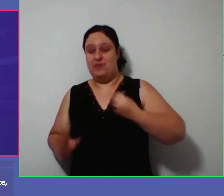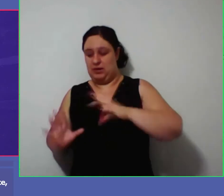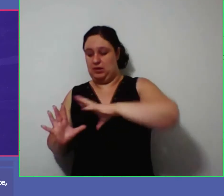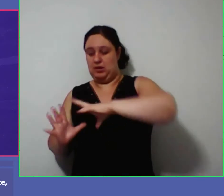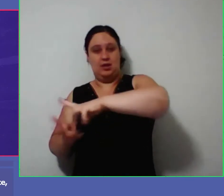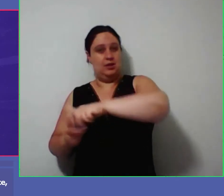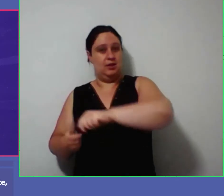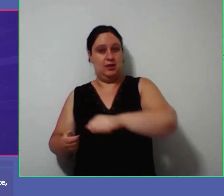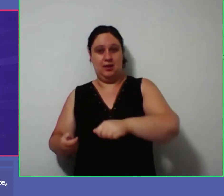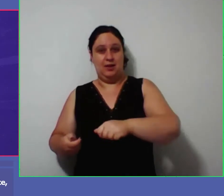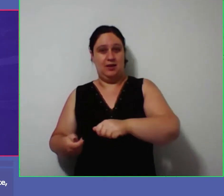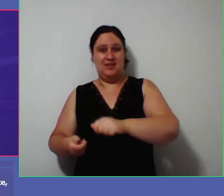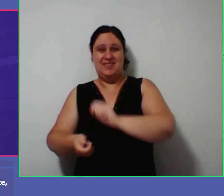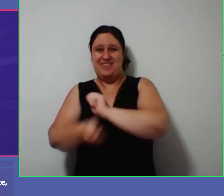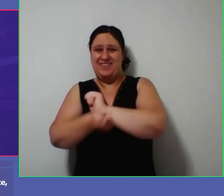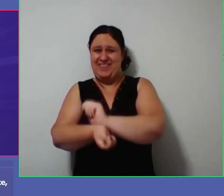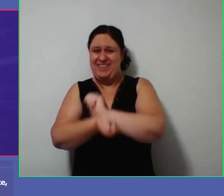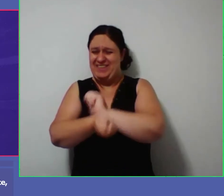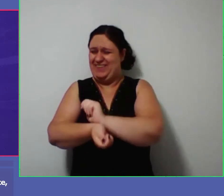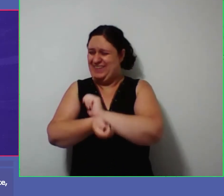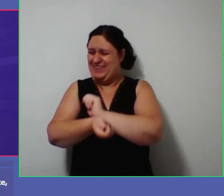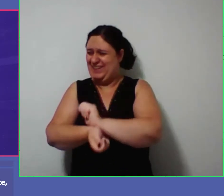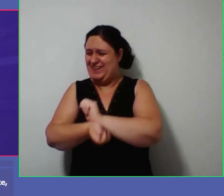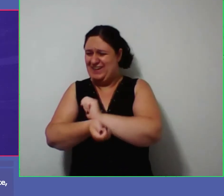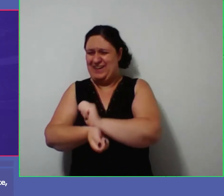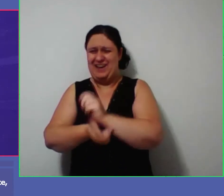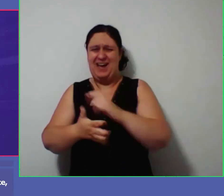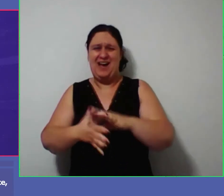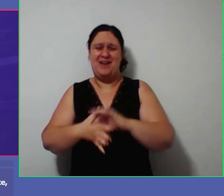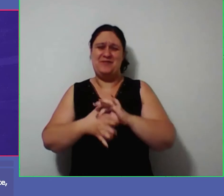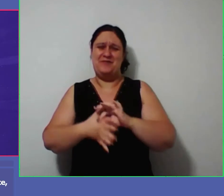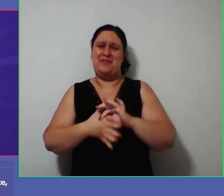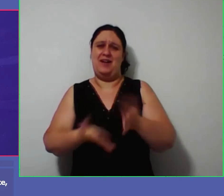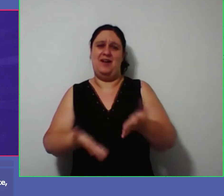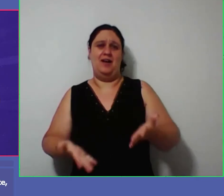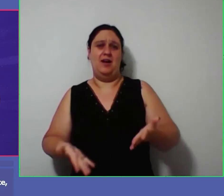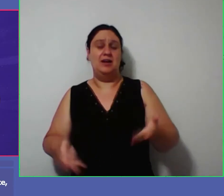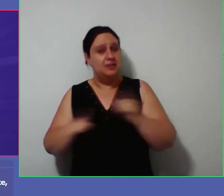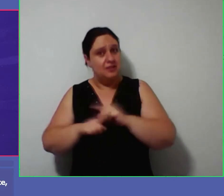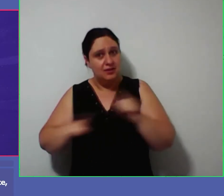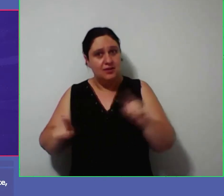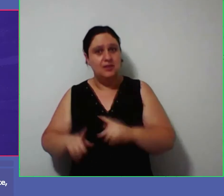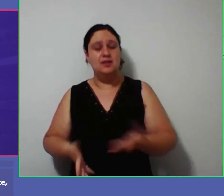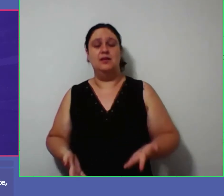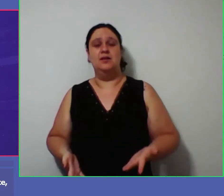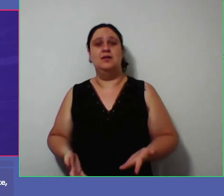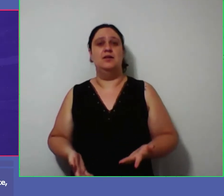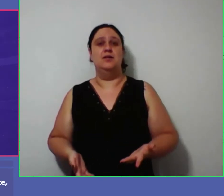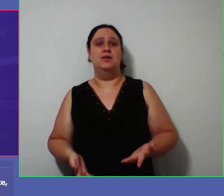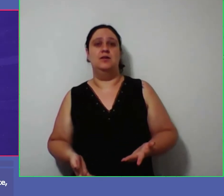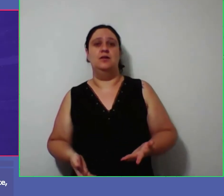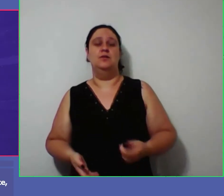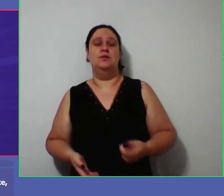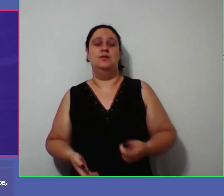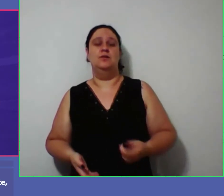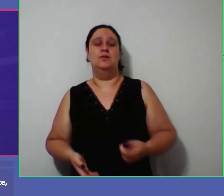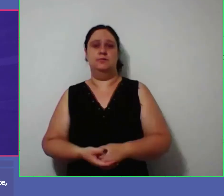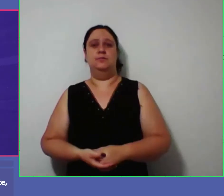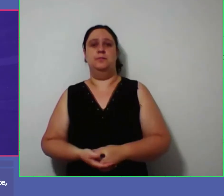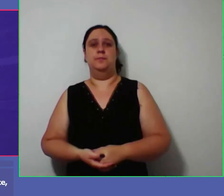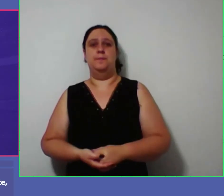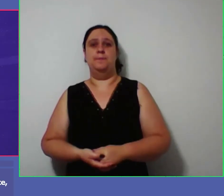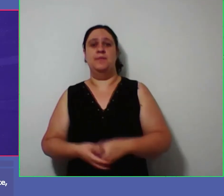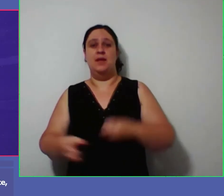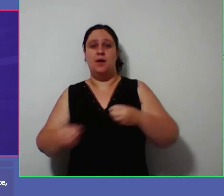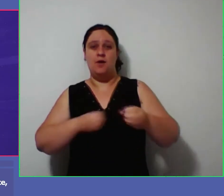de ser, né, vítima dessas obras da carne que não nos